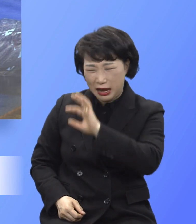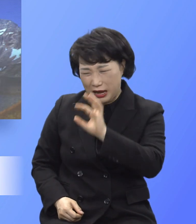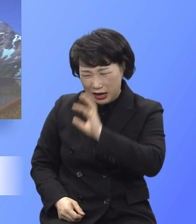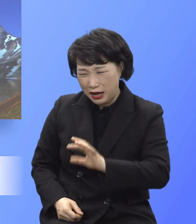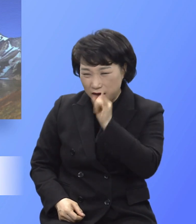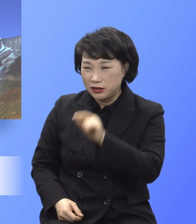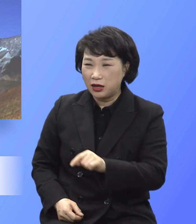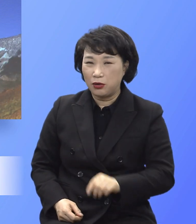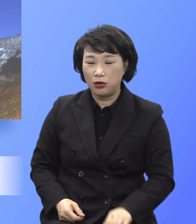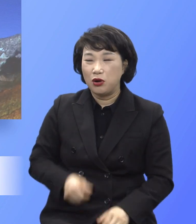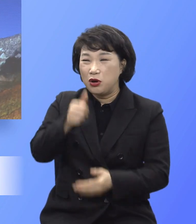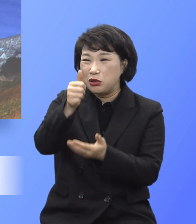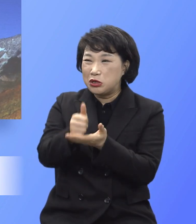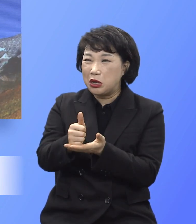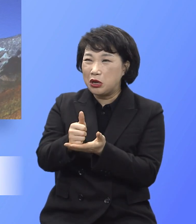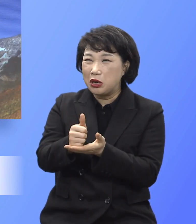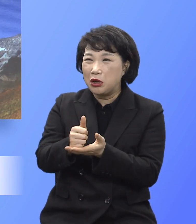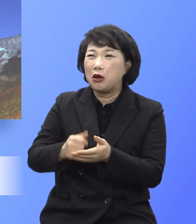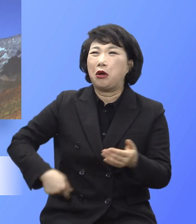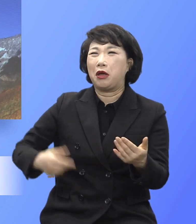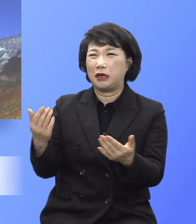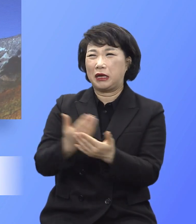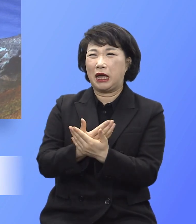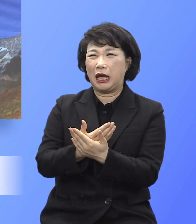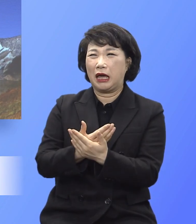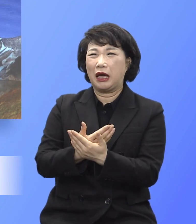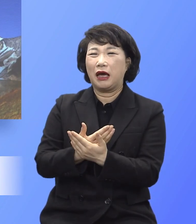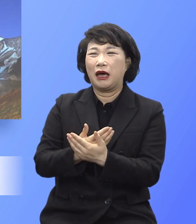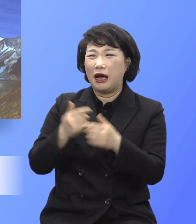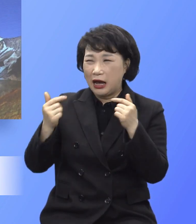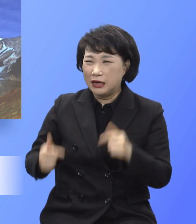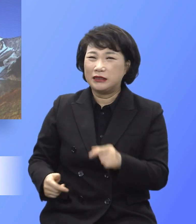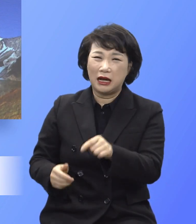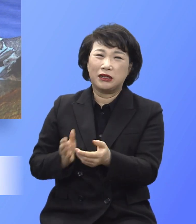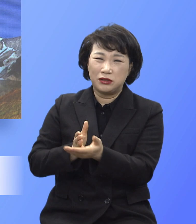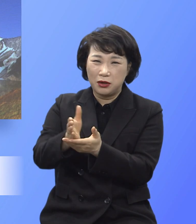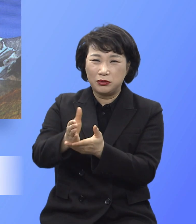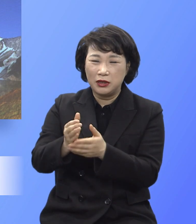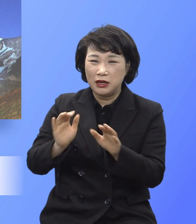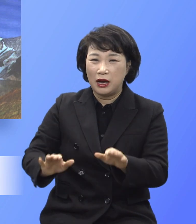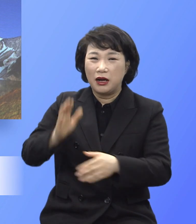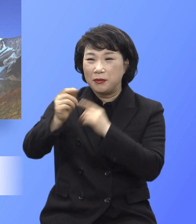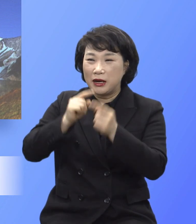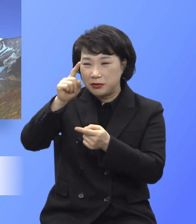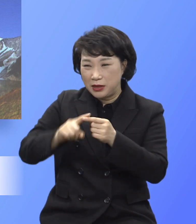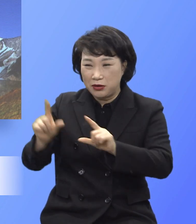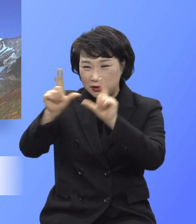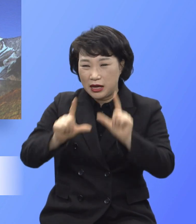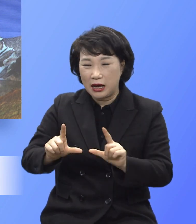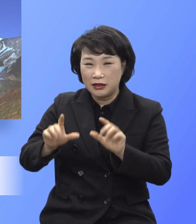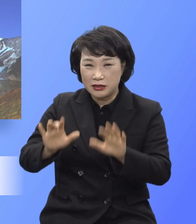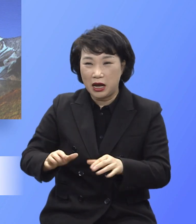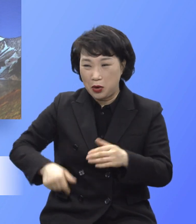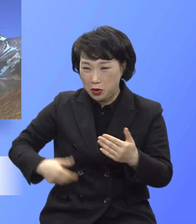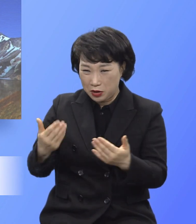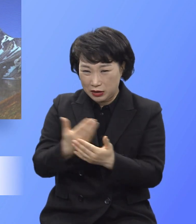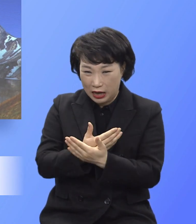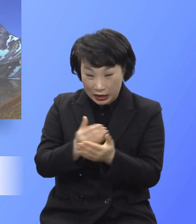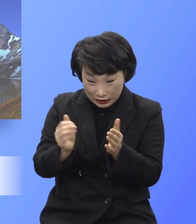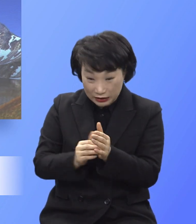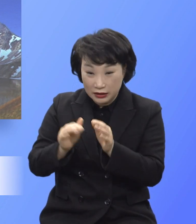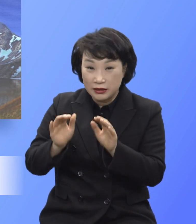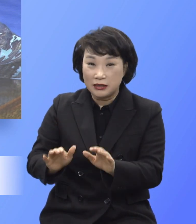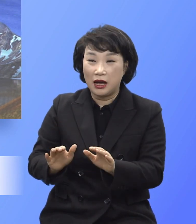밤나 죄 얘기, 회개하나. 밤나 하나님 말씀대로 살아서